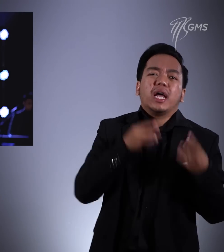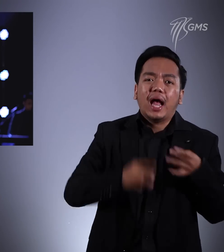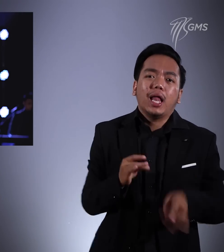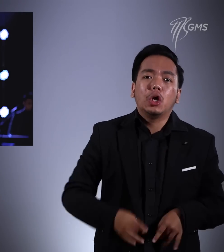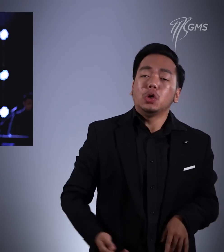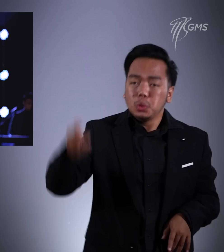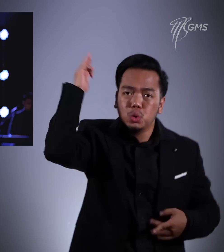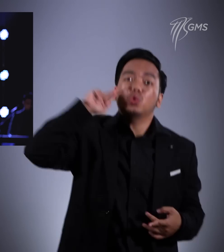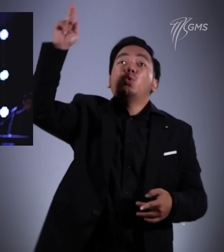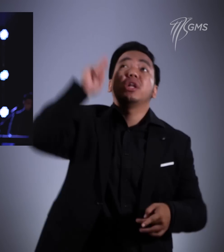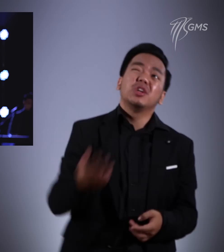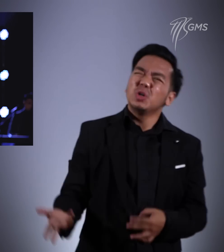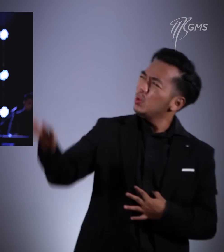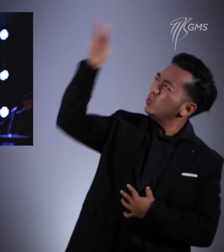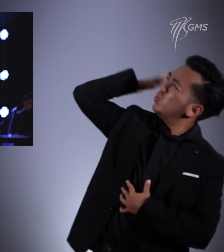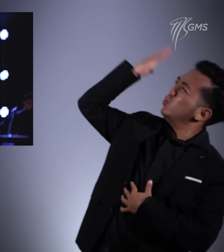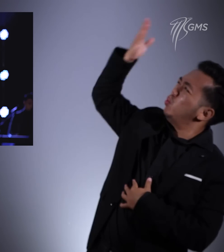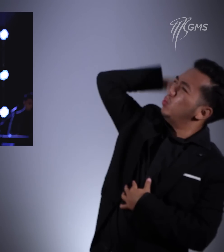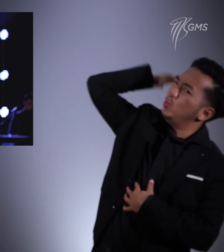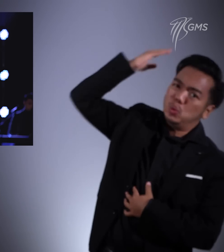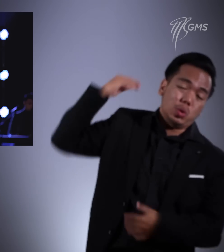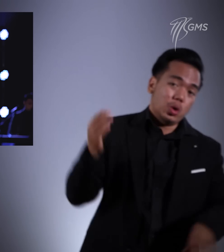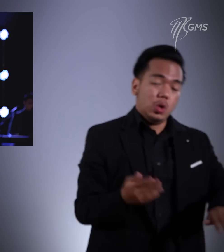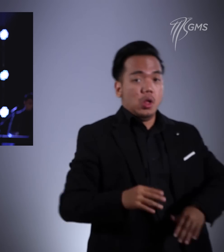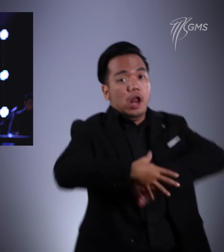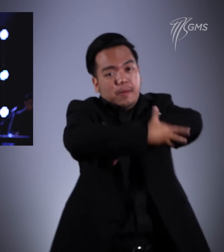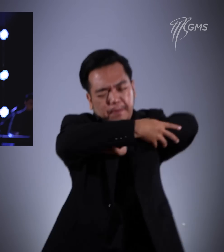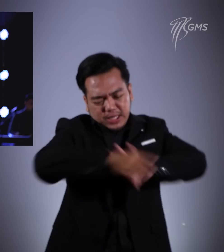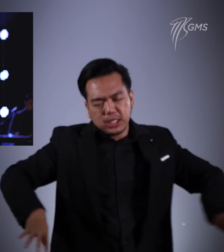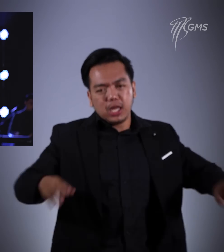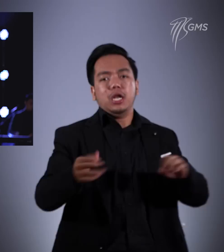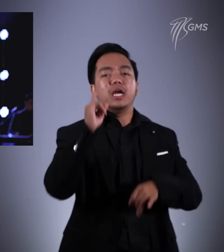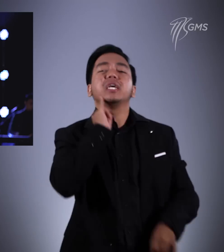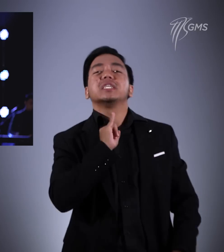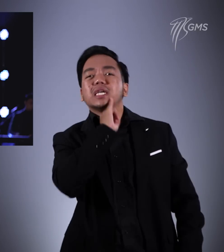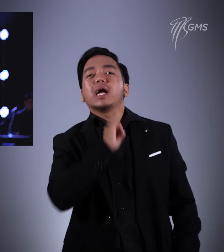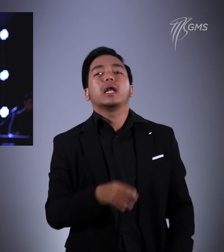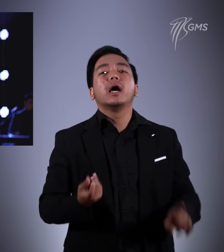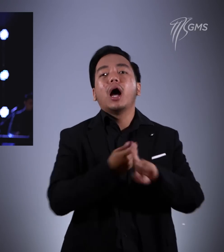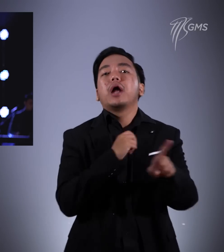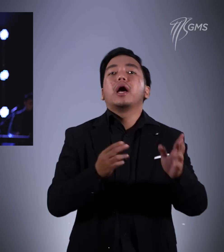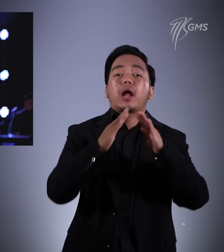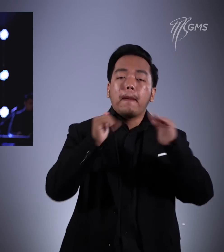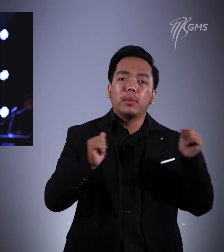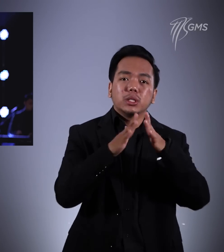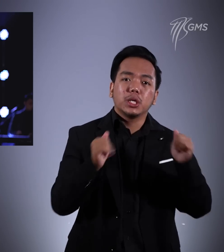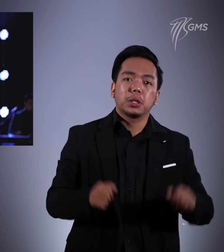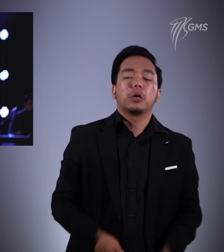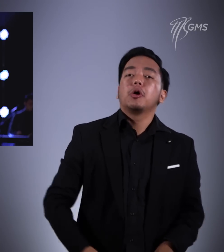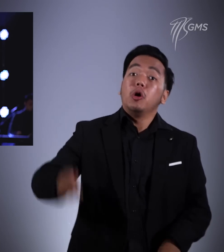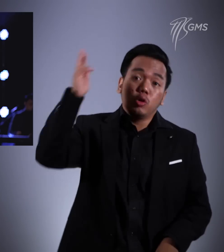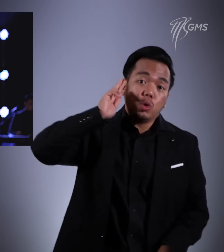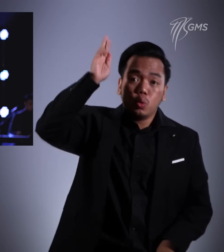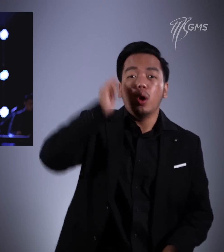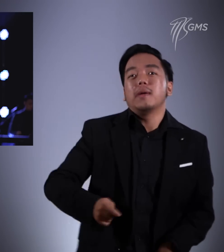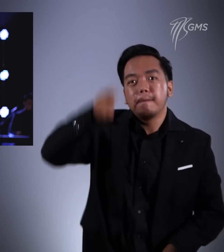bangsa Israel di zaman Musa, dari tanah perbudakan di Mesir, Tuhan pasti nanti setelah 70 tahun ini